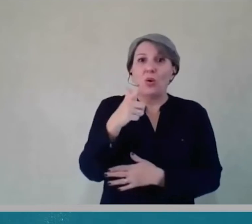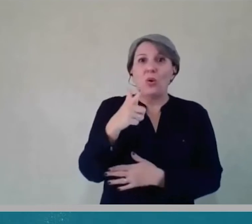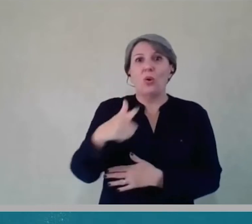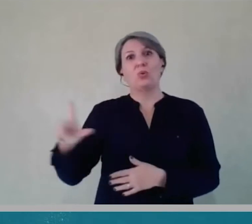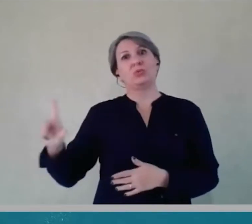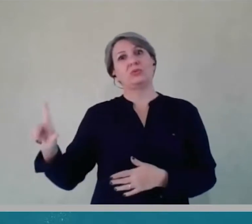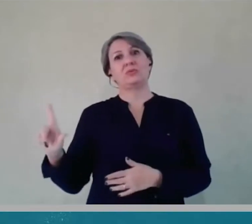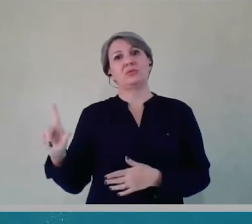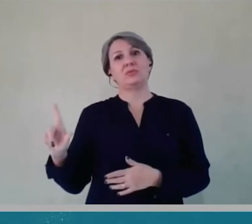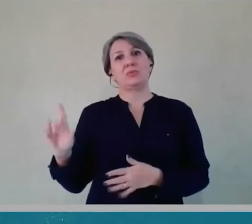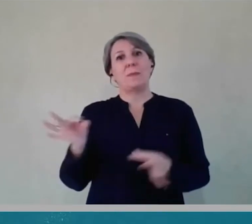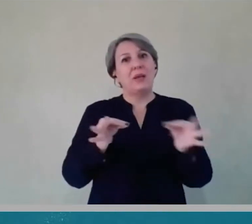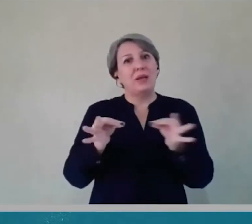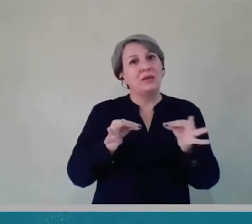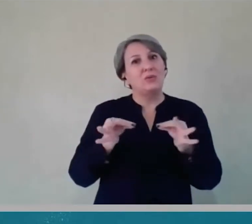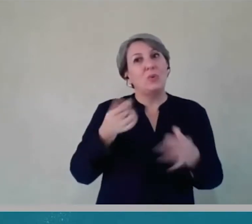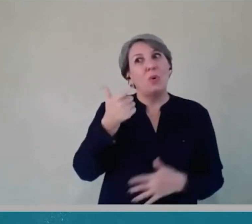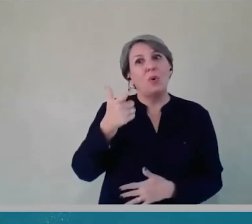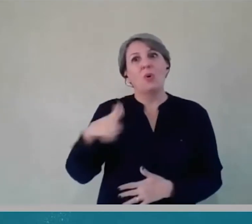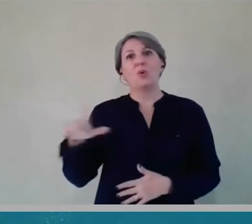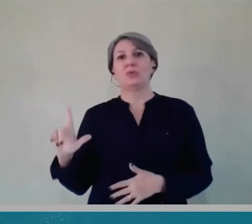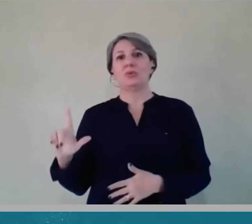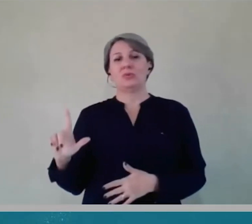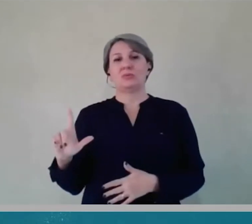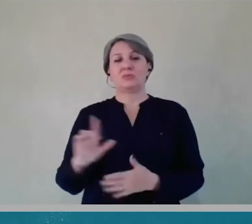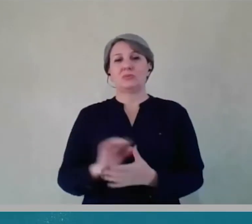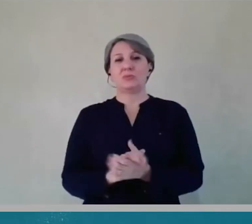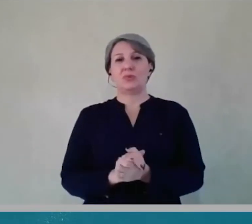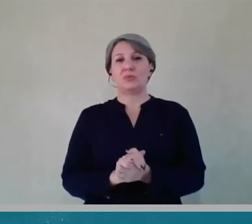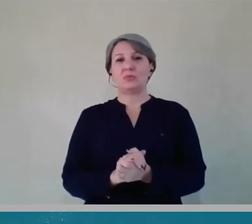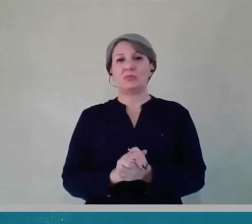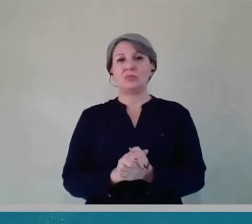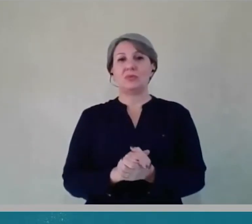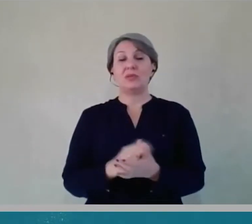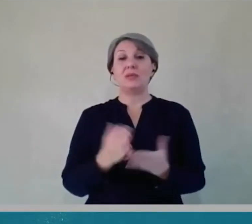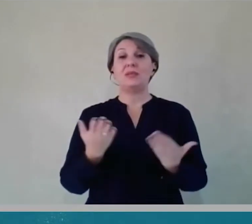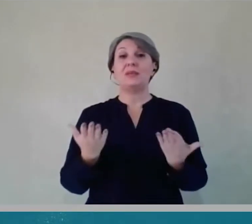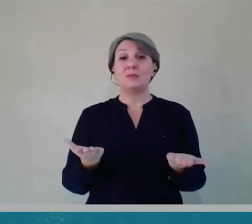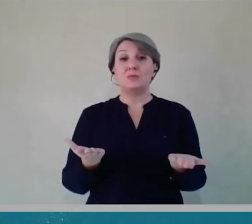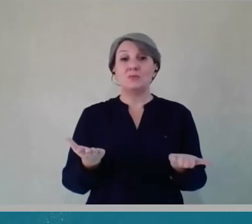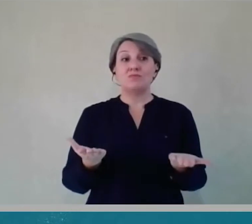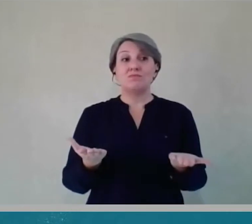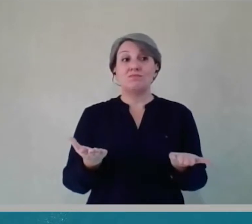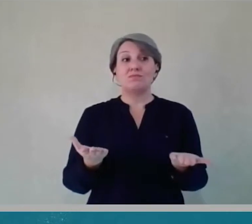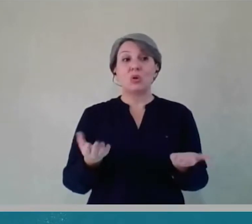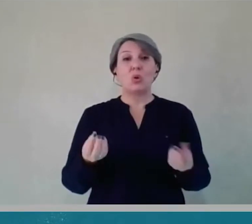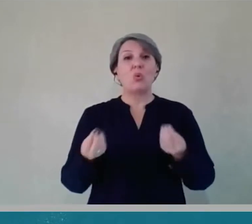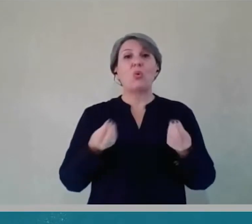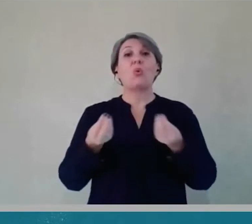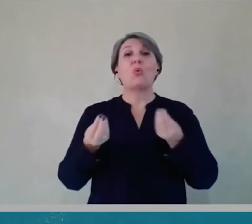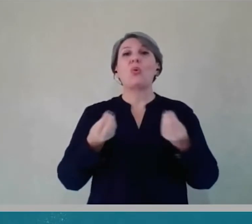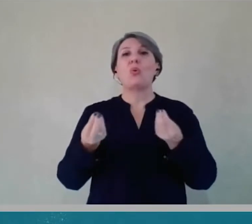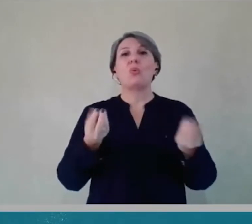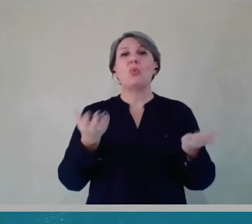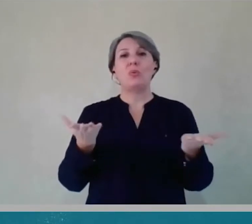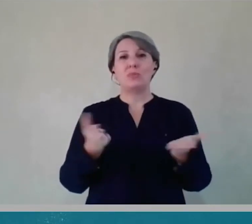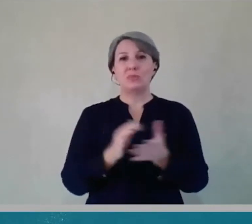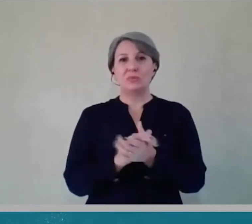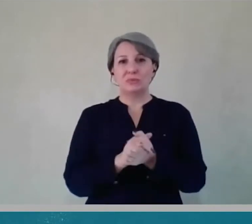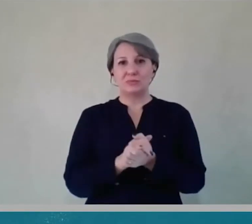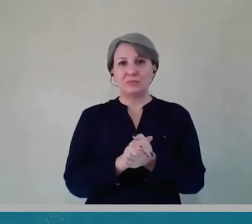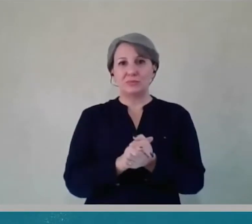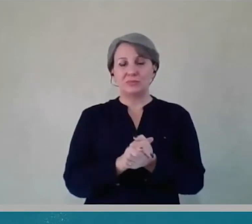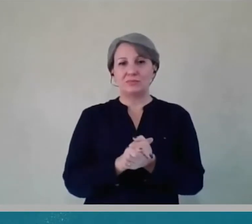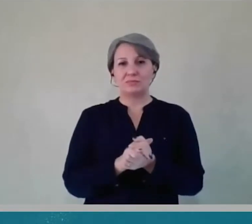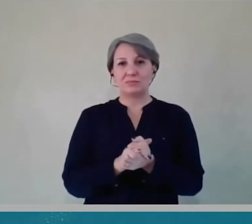E qual é o caminho prático para ir para esse outro plano, irmãos? Qual é o caminho prático